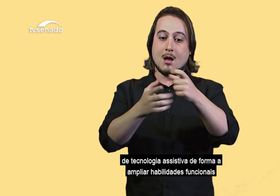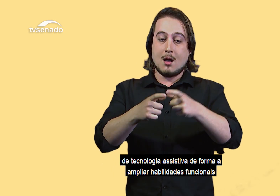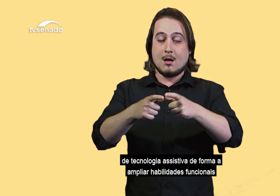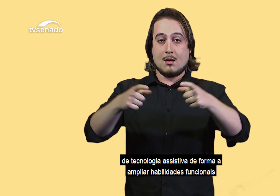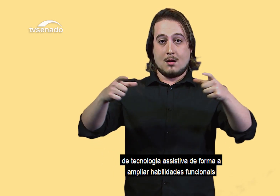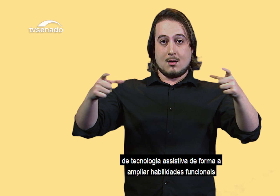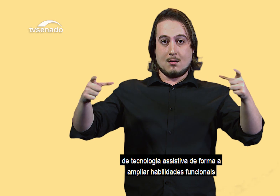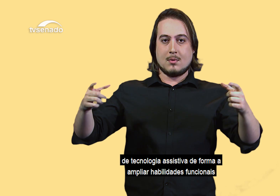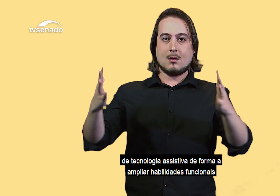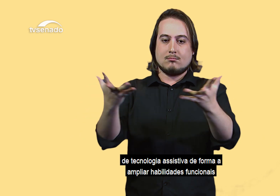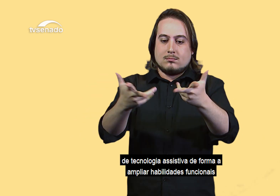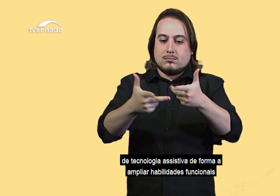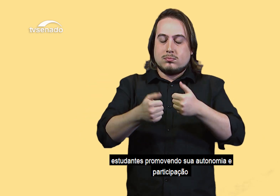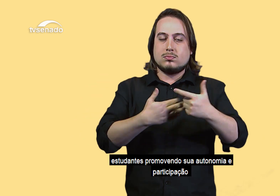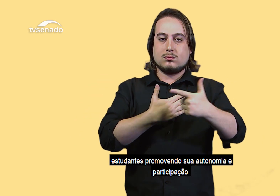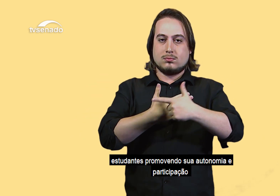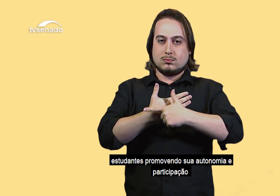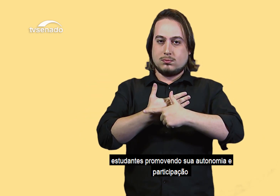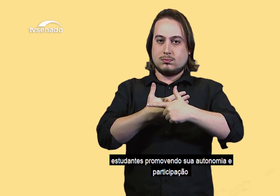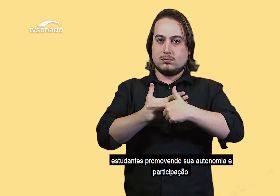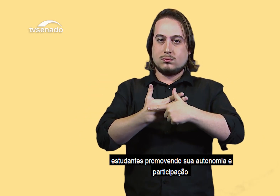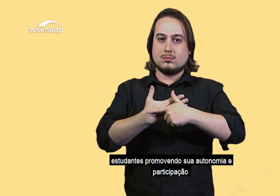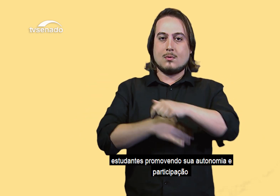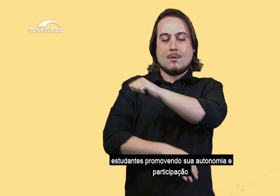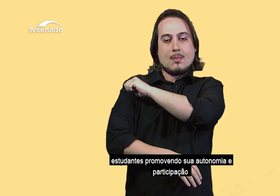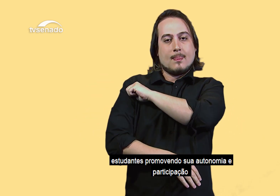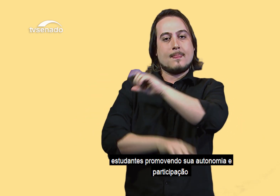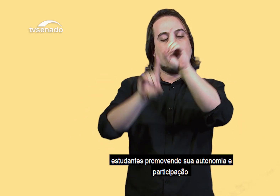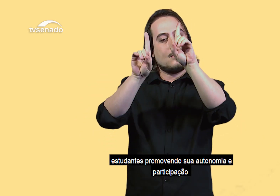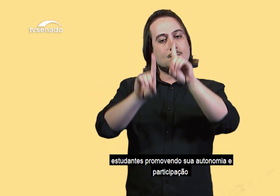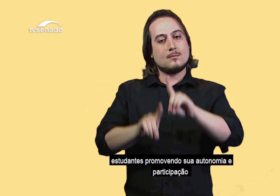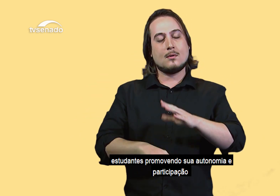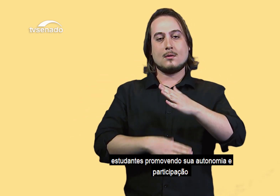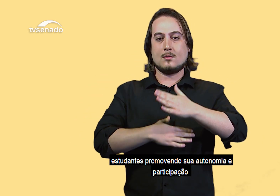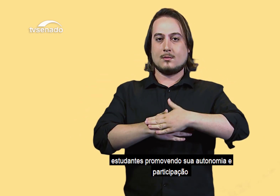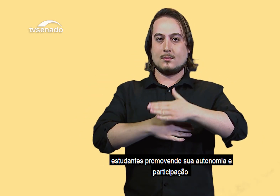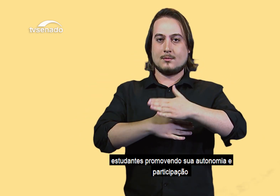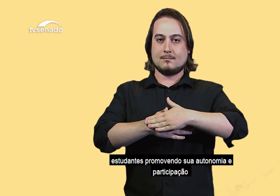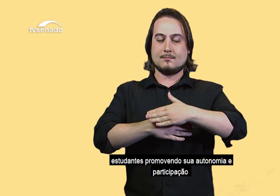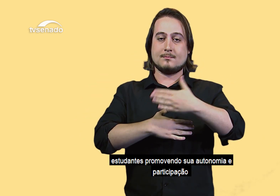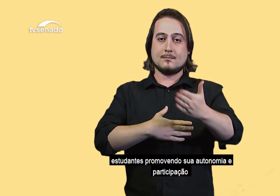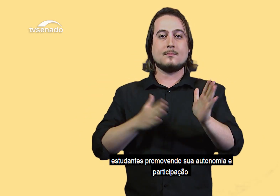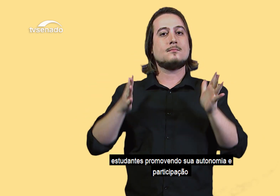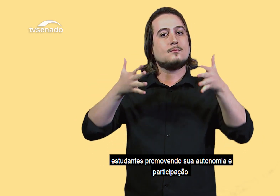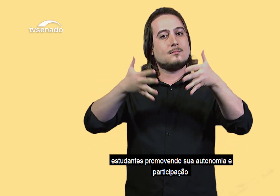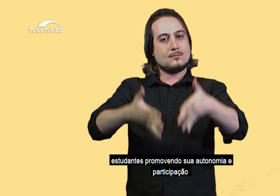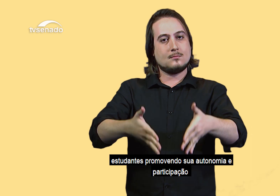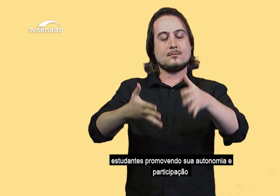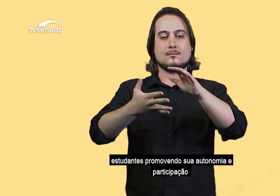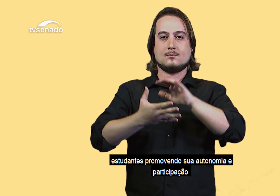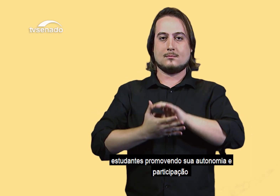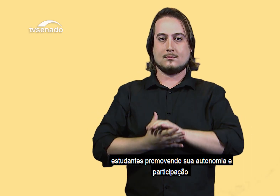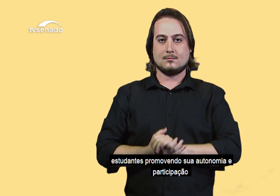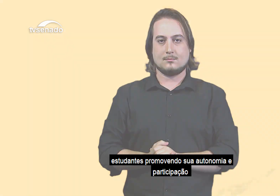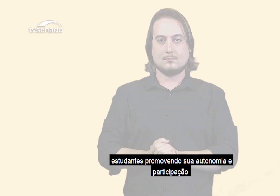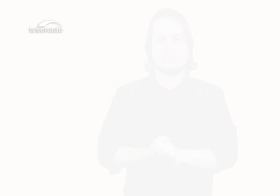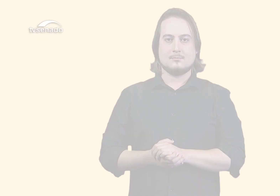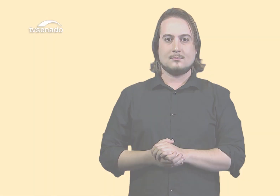ampliar habilidades funcionais dos estudantes, promovendo sua autonomia e participação.